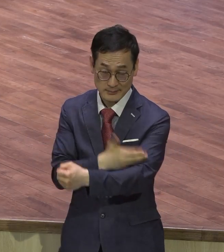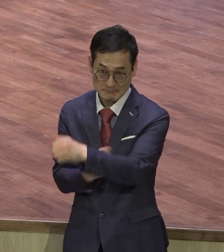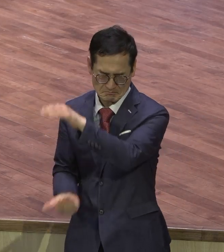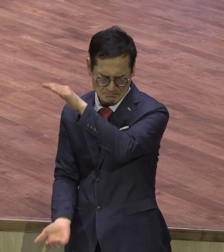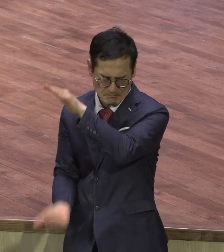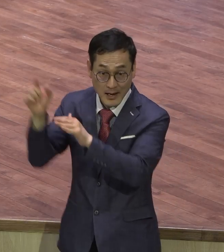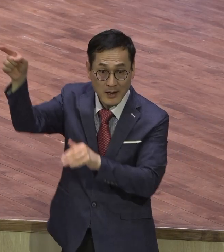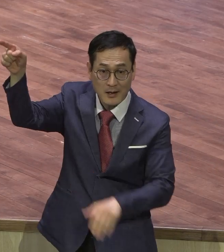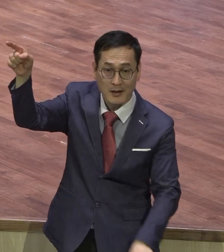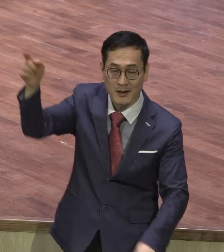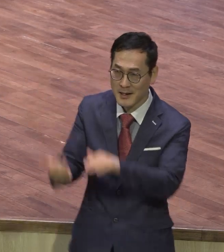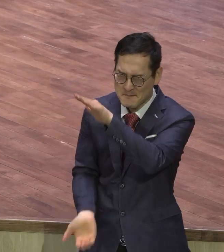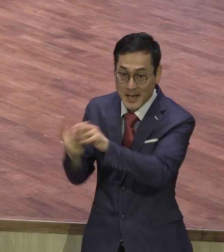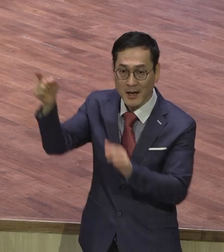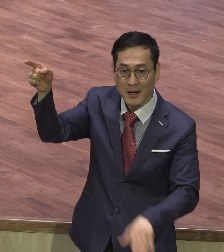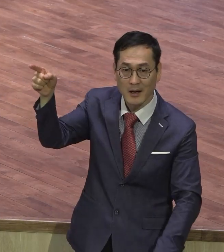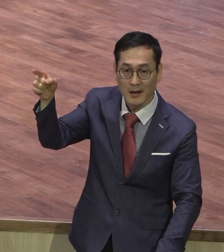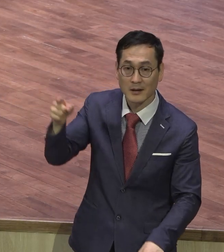기도할 맛이 나요 안 나요?